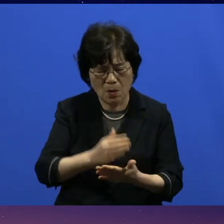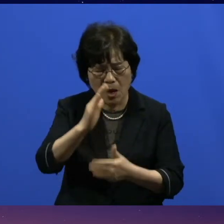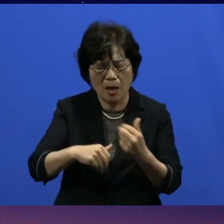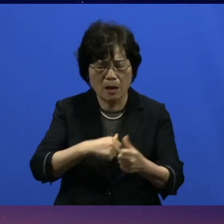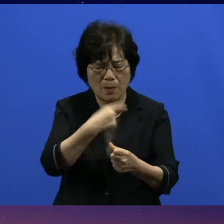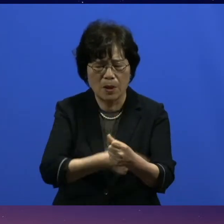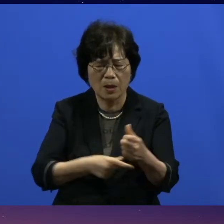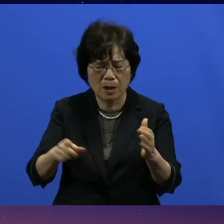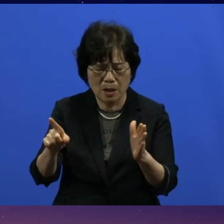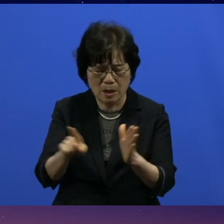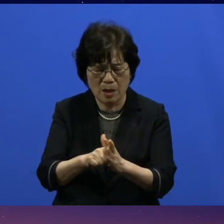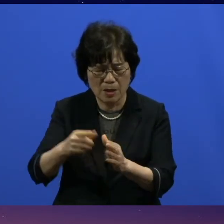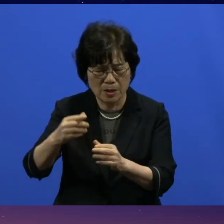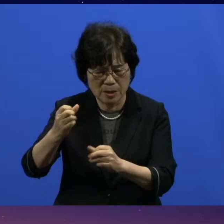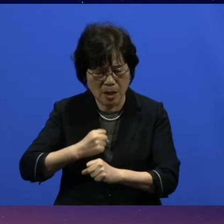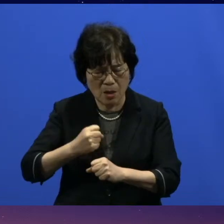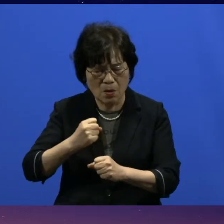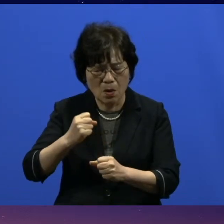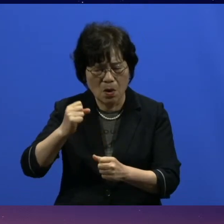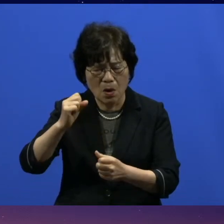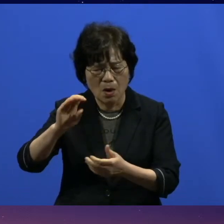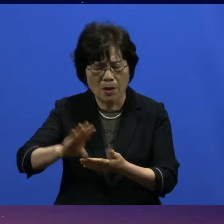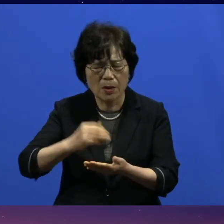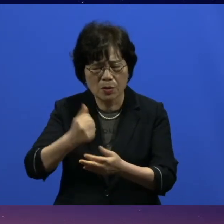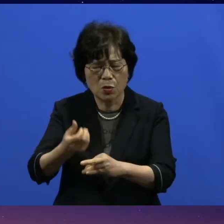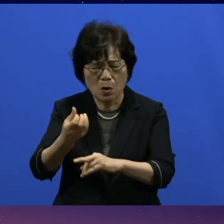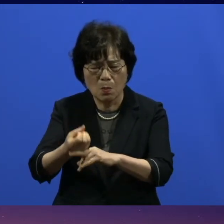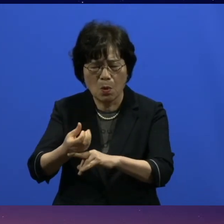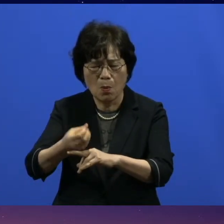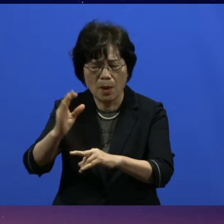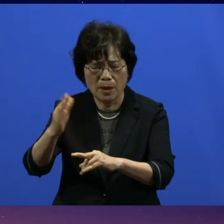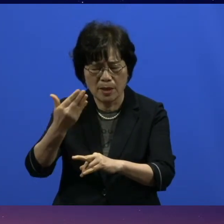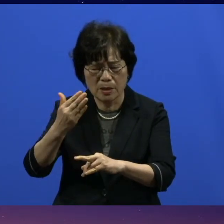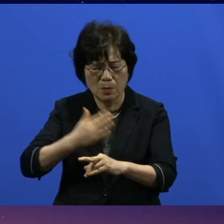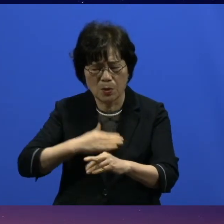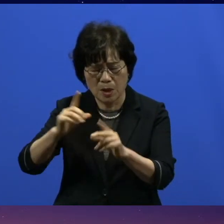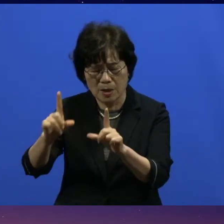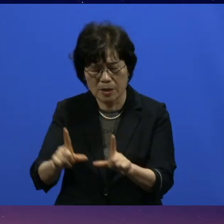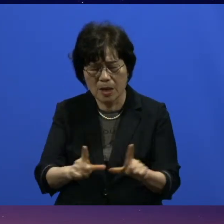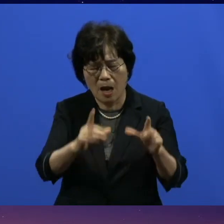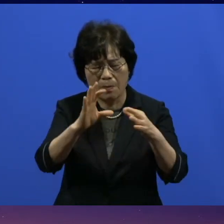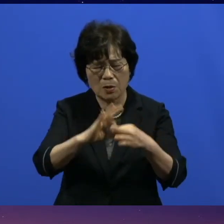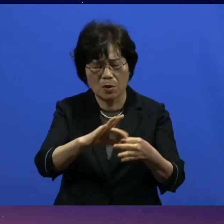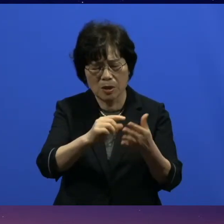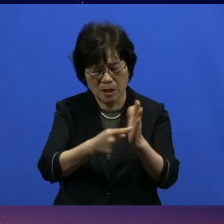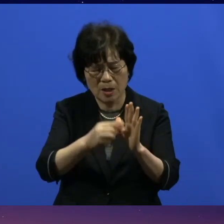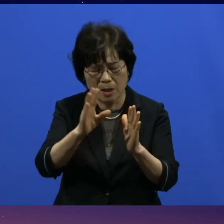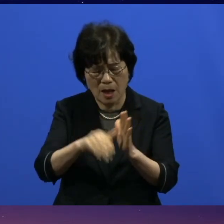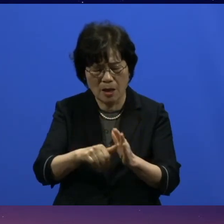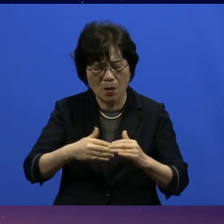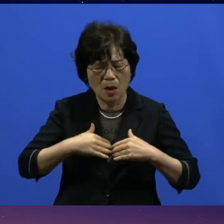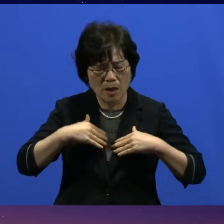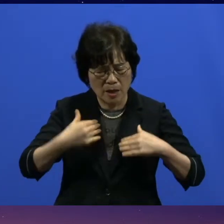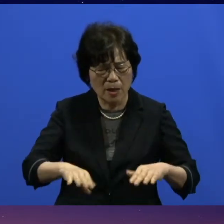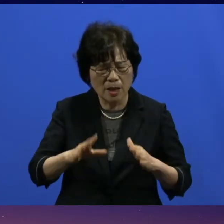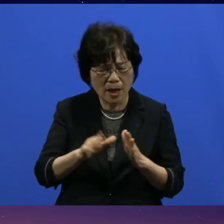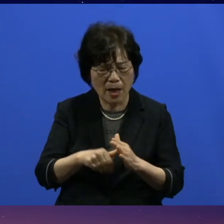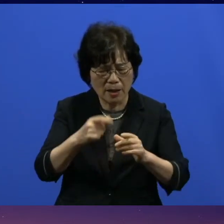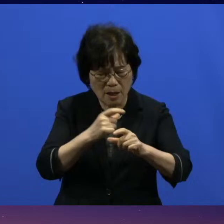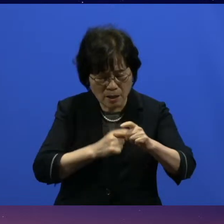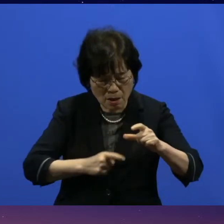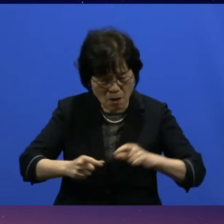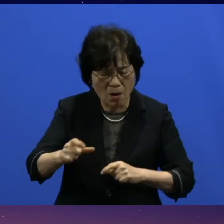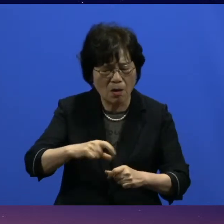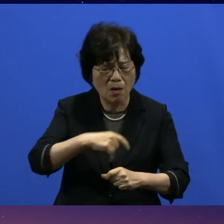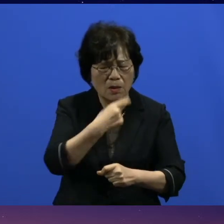의지하고 그분의 보배 되심이 우리의 삶을 통하여 드러나게 될 때 하나님, 우리가 연약할수록 더 놀라운 능력을 우리